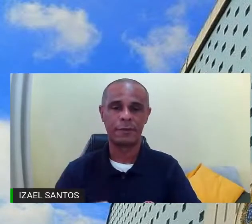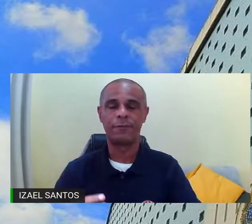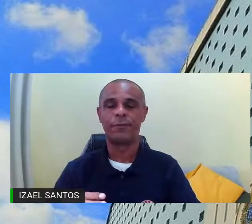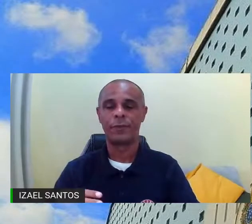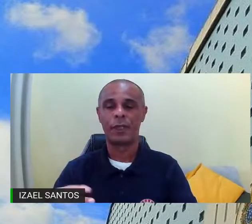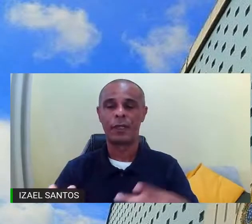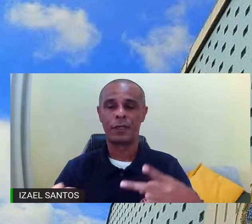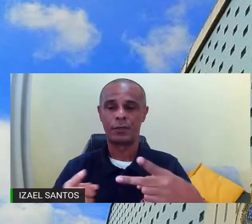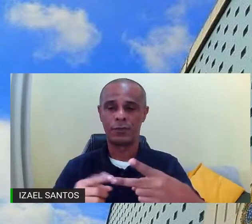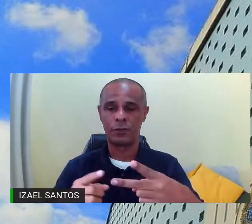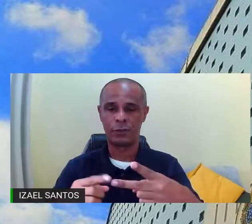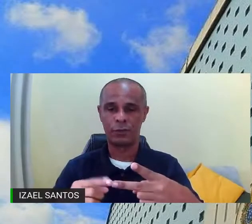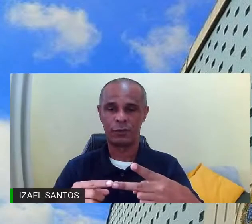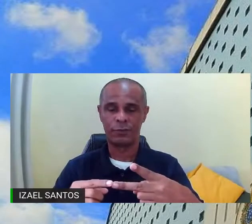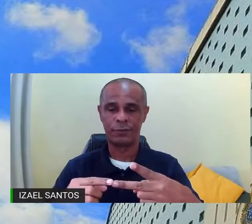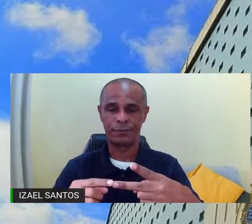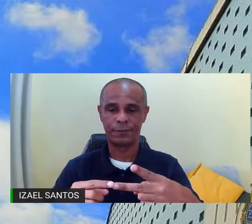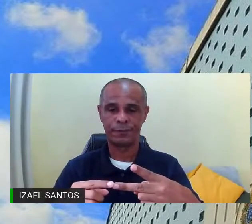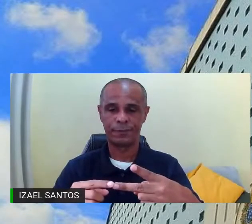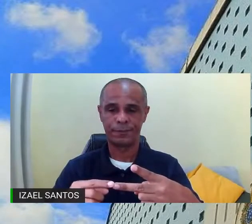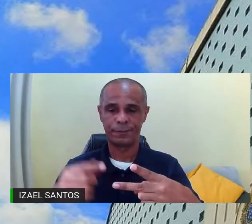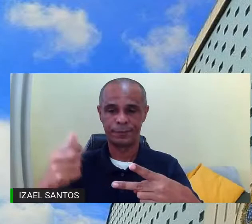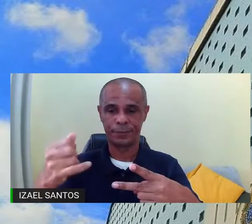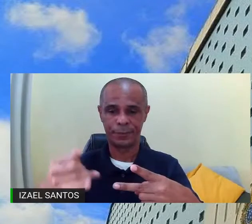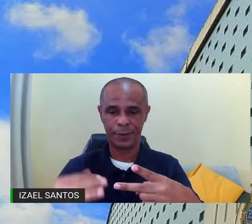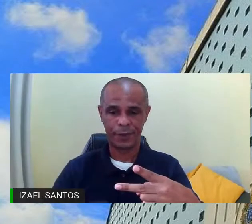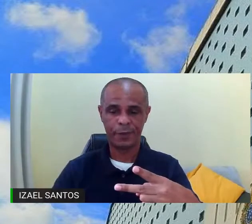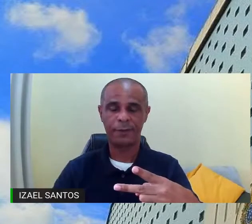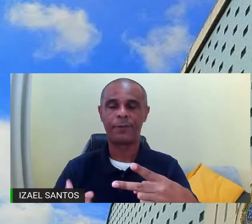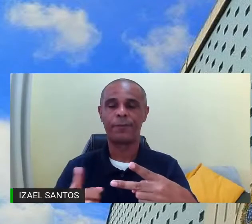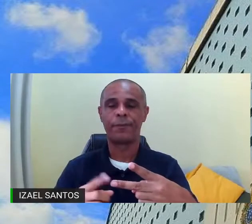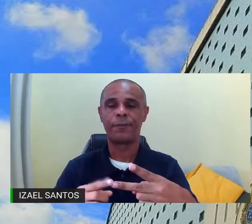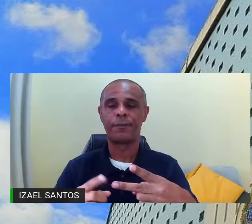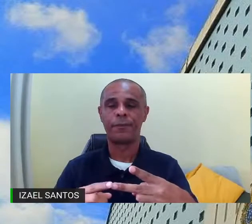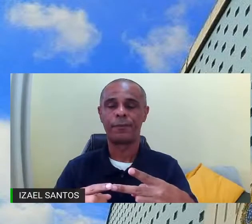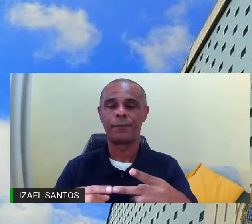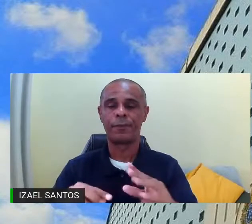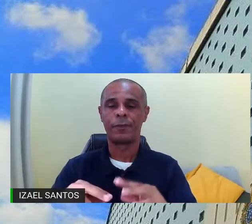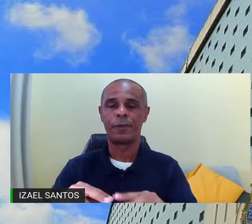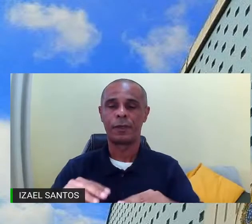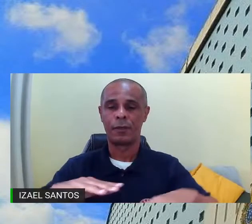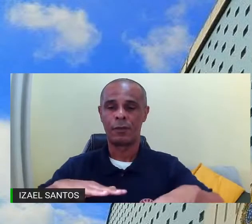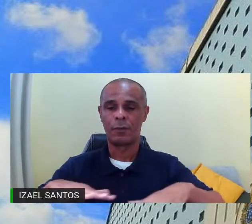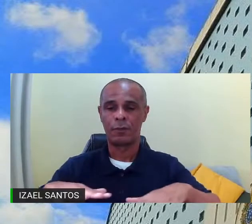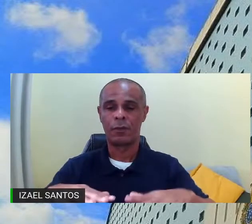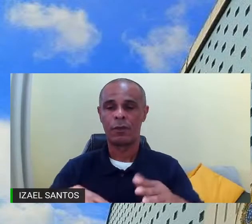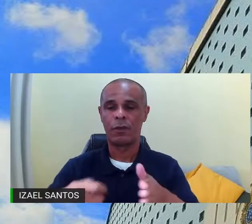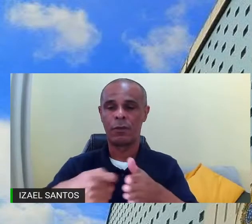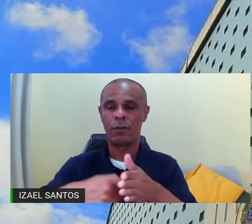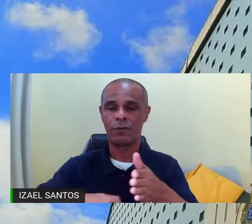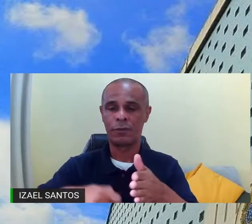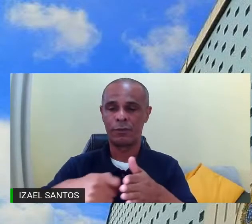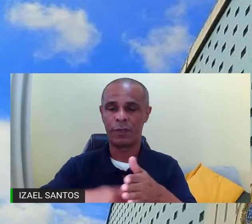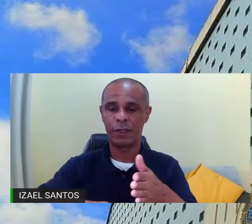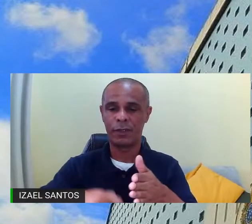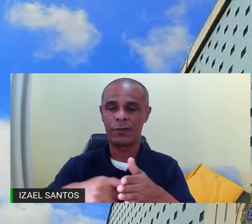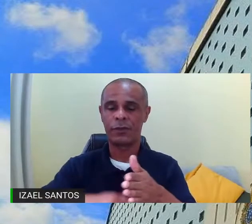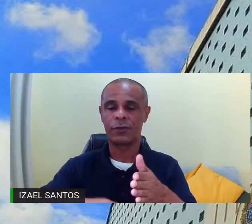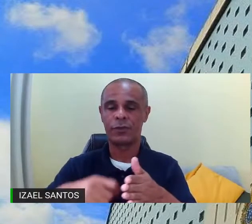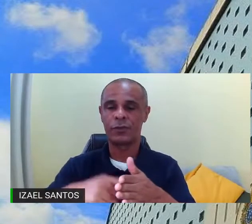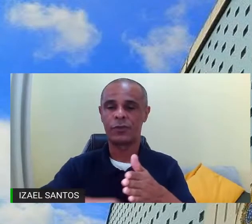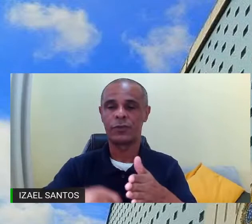citar. É o manifesto ou nota de repúdio às novas diretrizes curriculares nacionais para educação